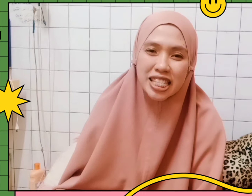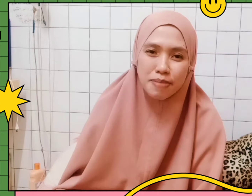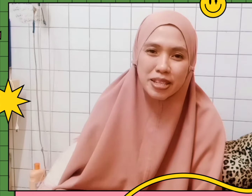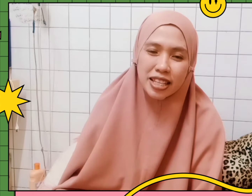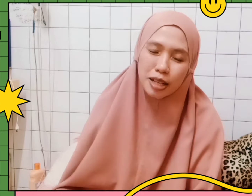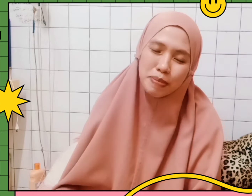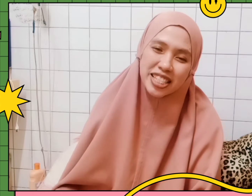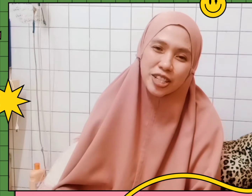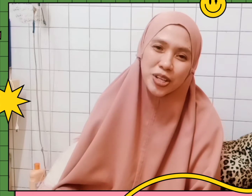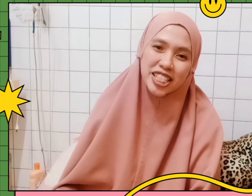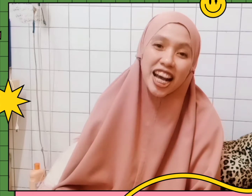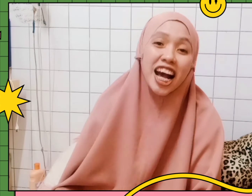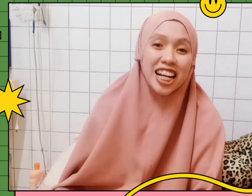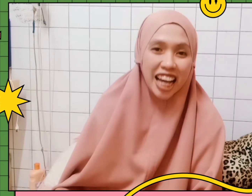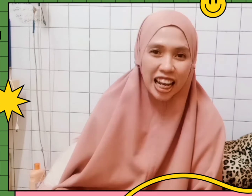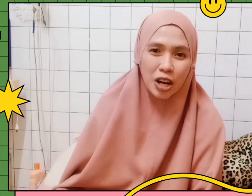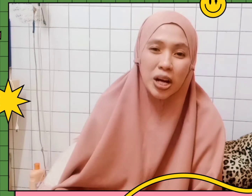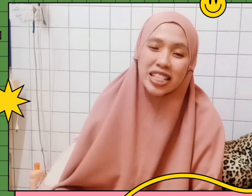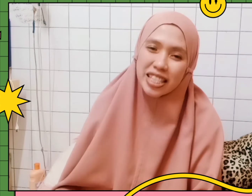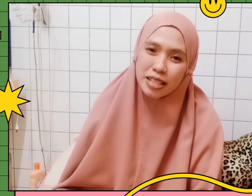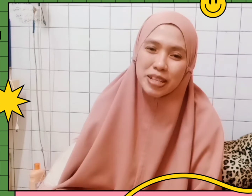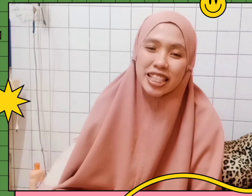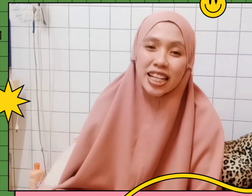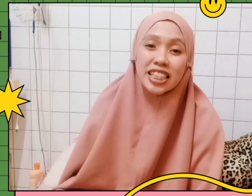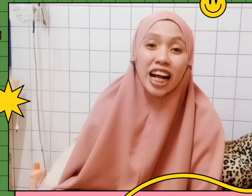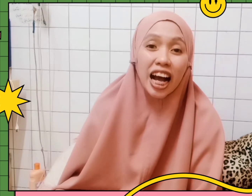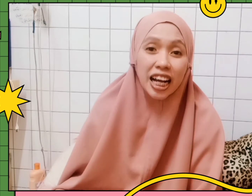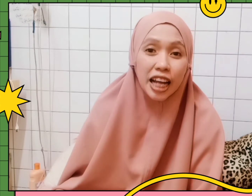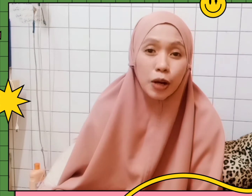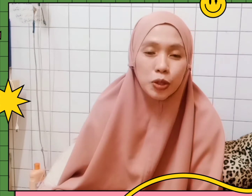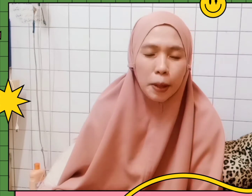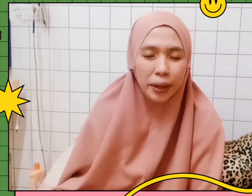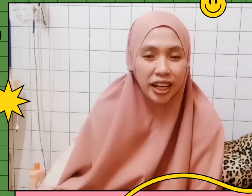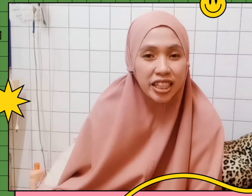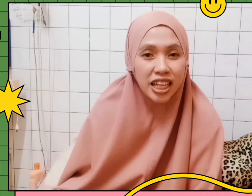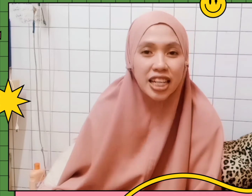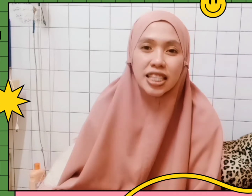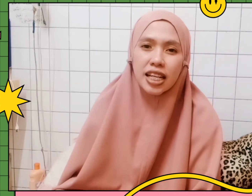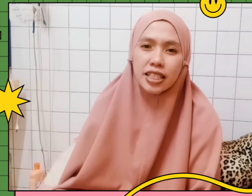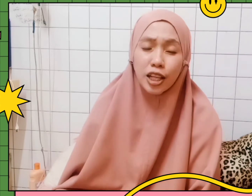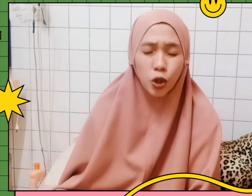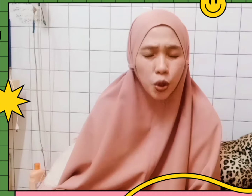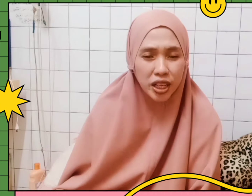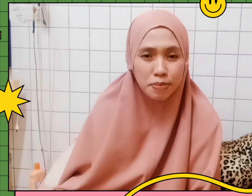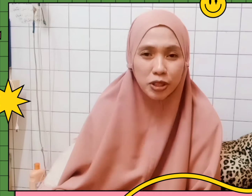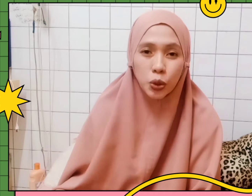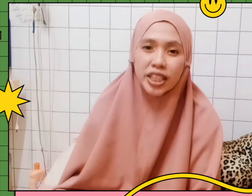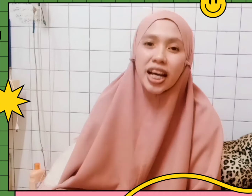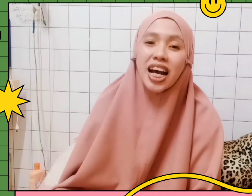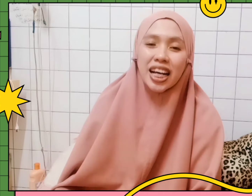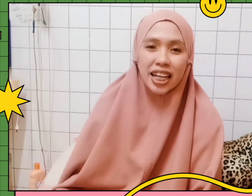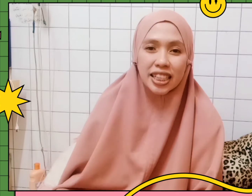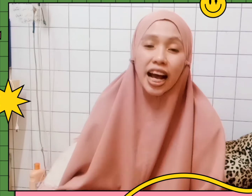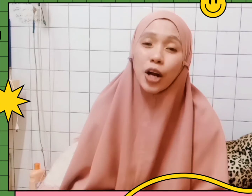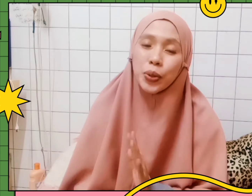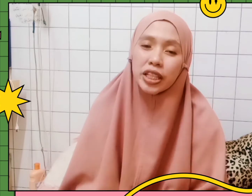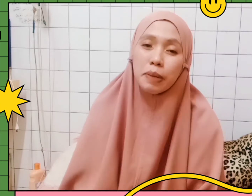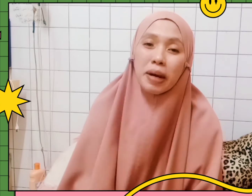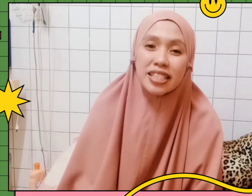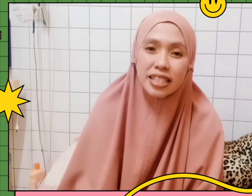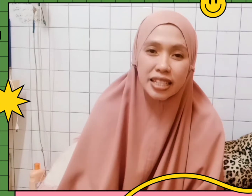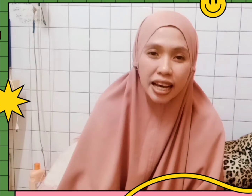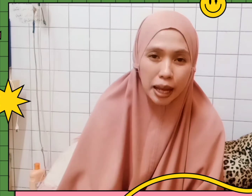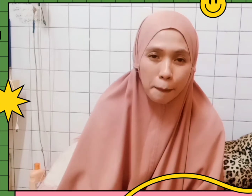dalam sistem isyarat bahasa Indonesia, kalau sistem isyarat yang akan aku sampaikan ini ada salah-salah, tolong kasih masukan ya. Karena aku